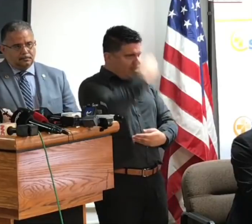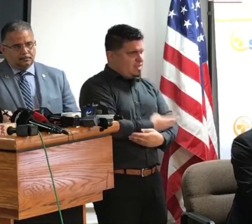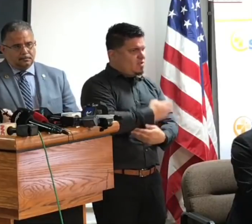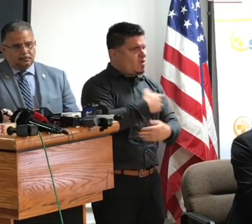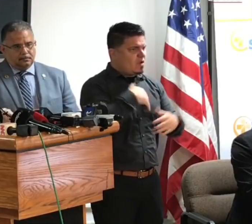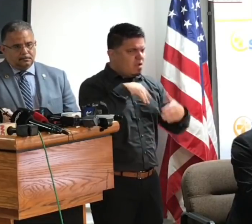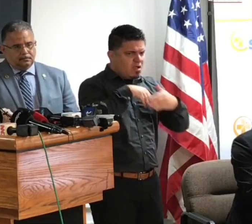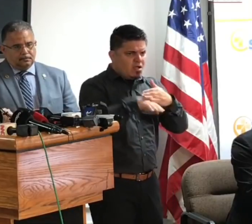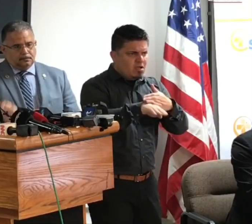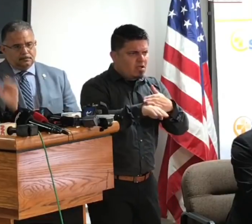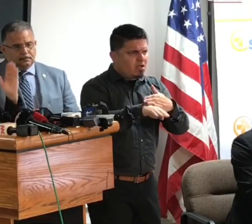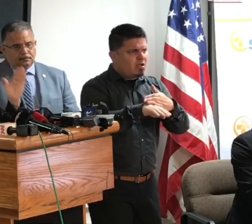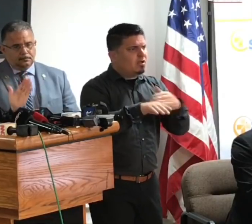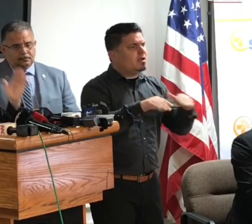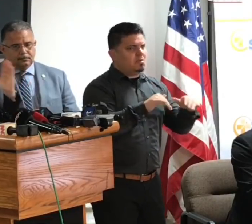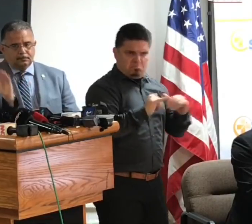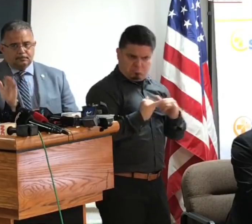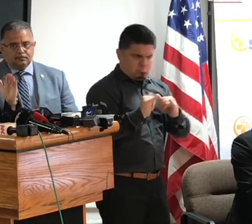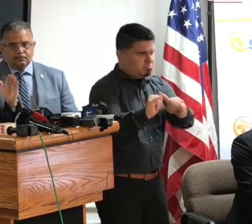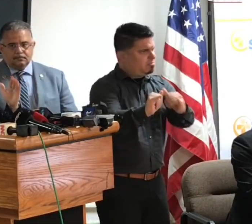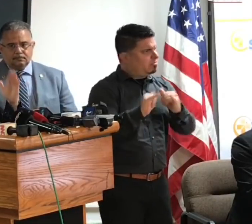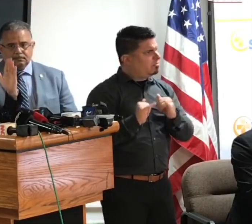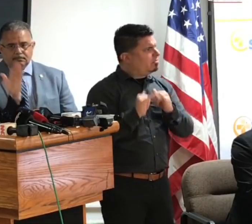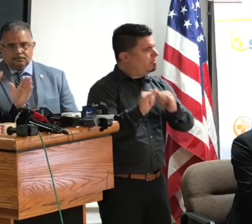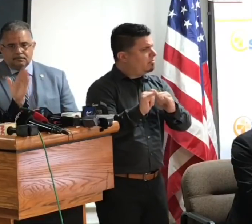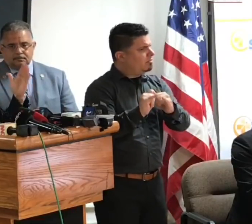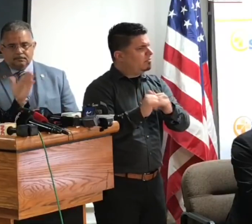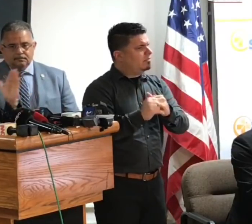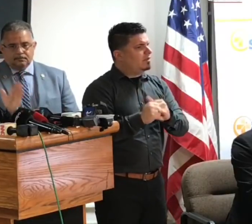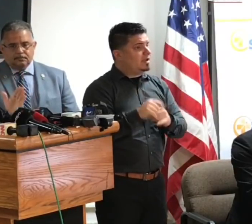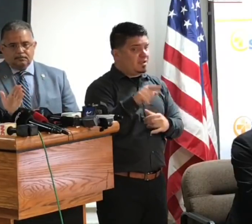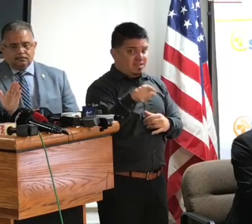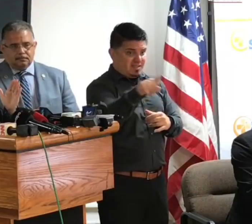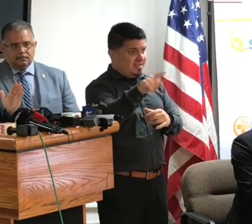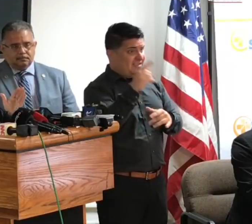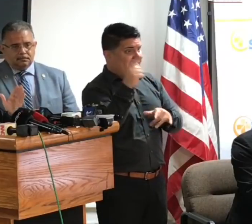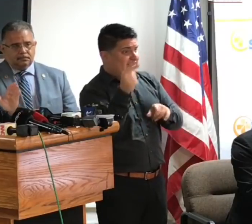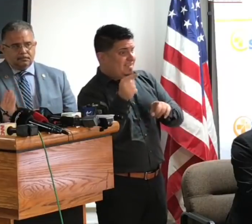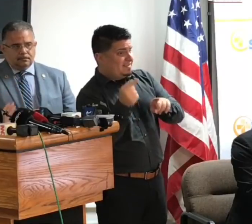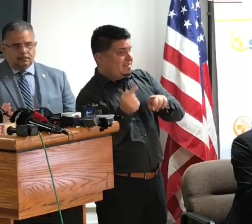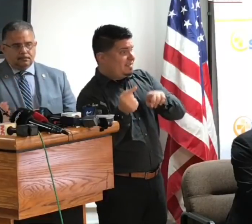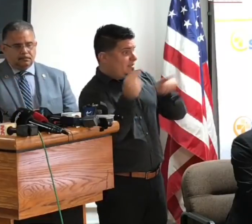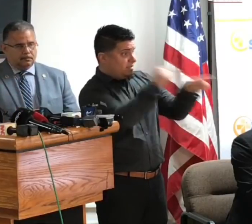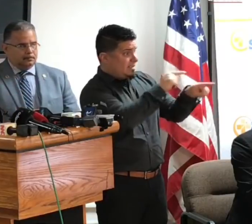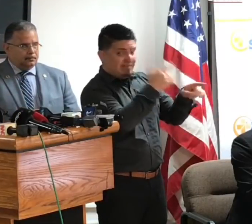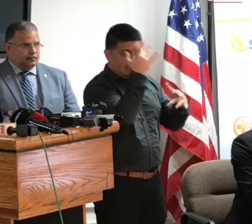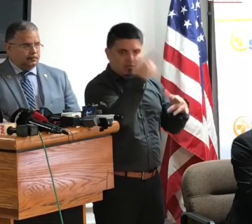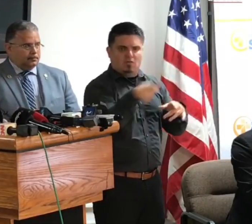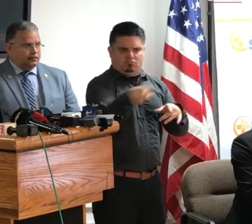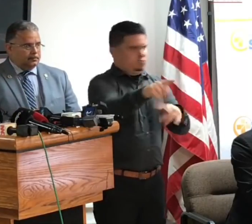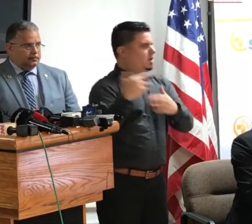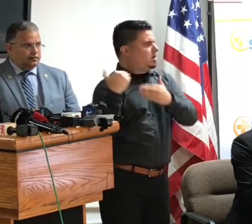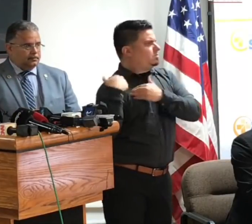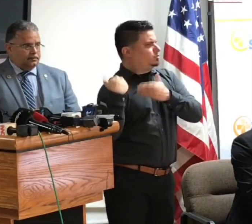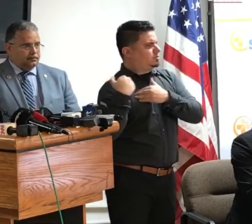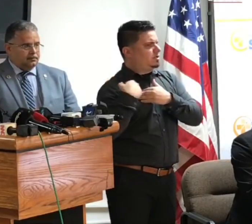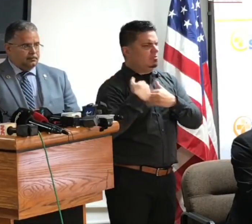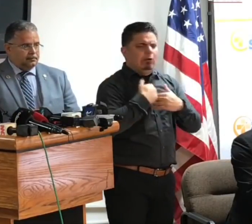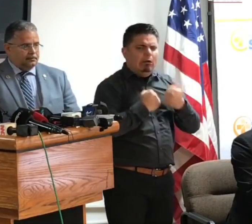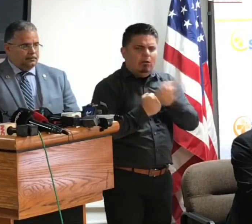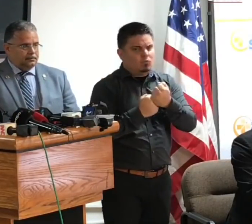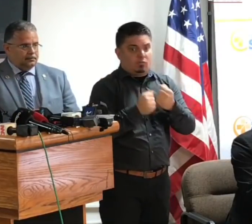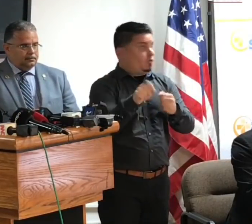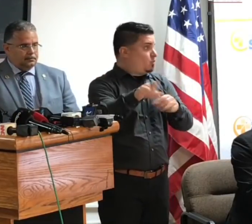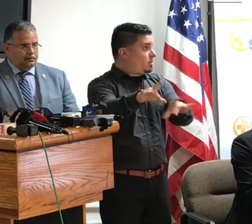pueblo puertorriqueño. Si usted asiste, usted es responsable de exponer a su familia. Yo no creo que nadie quiera exponer